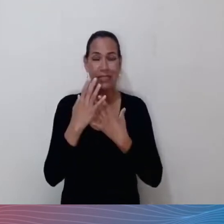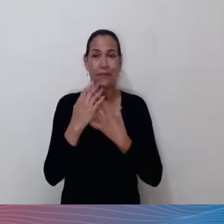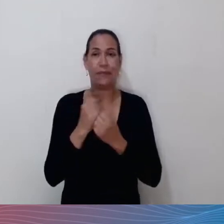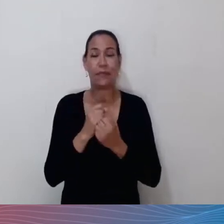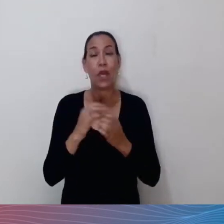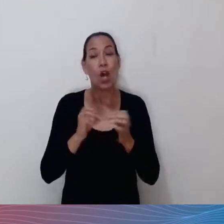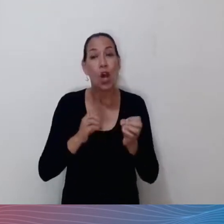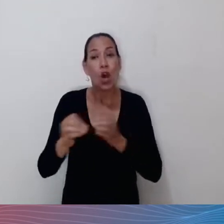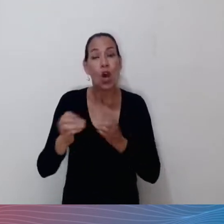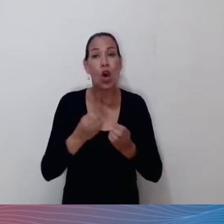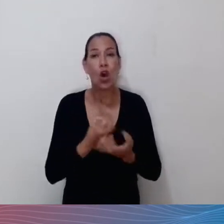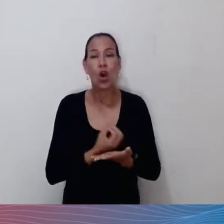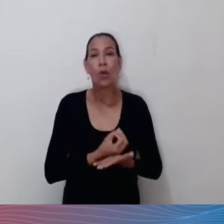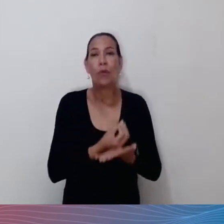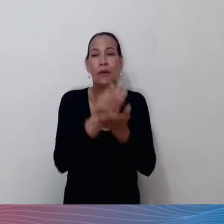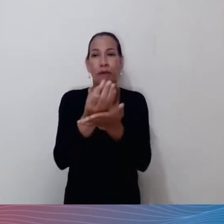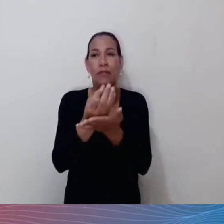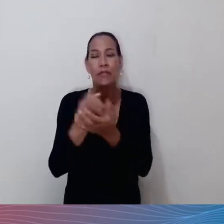O Expo Livre é para quê?